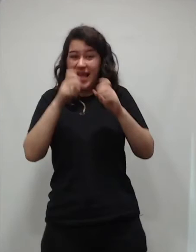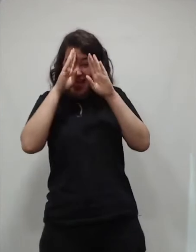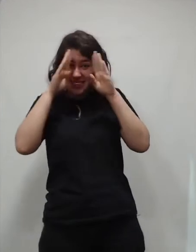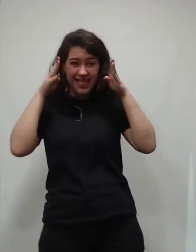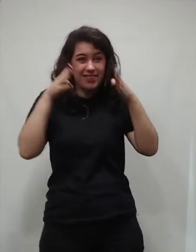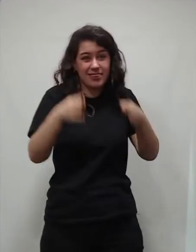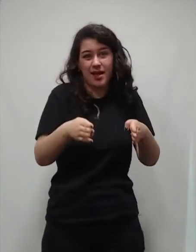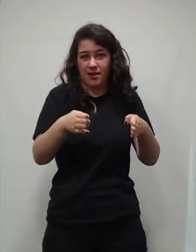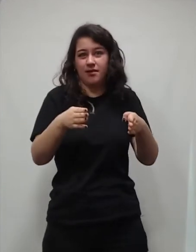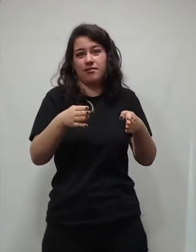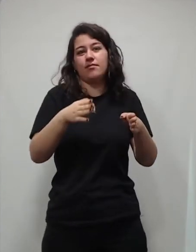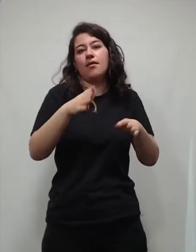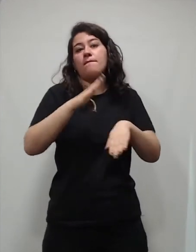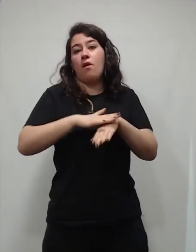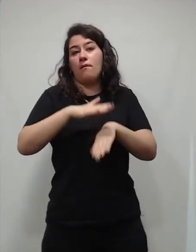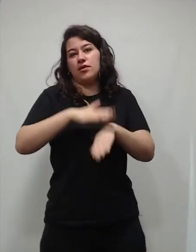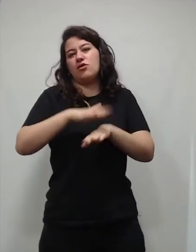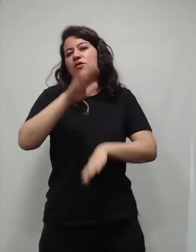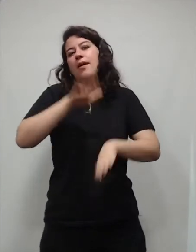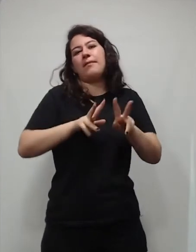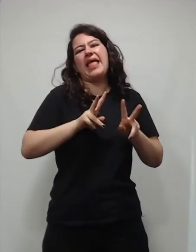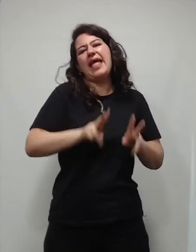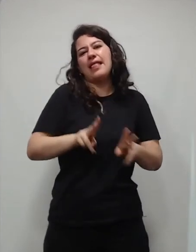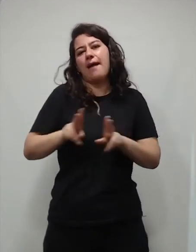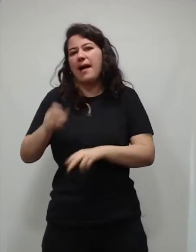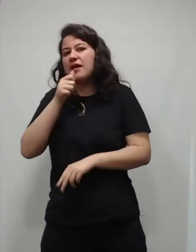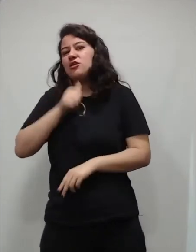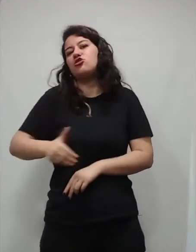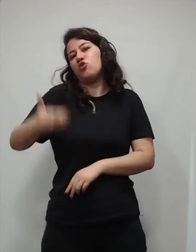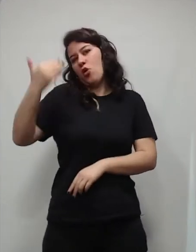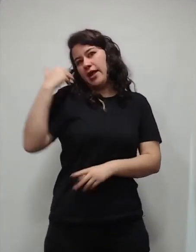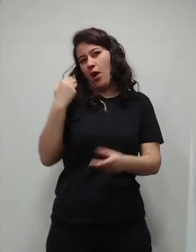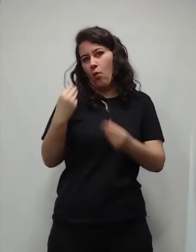distintos momentos históricos.